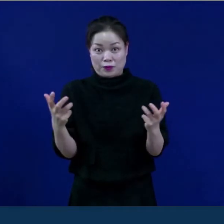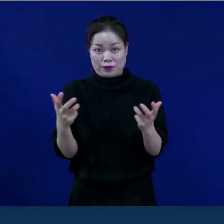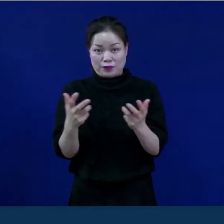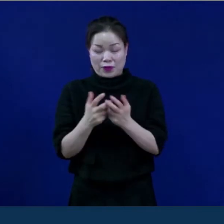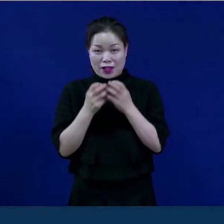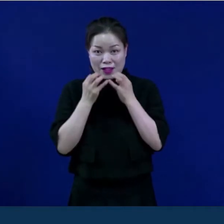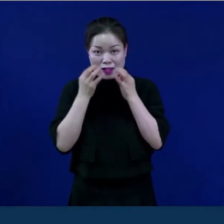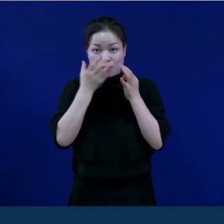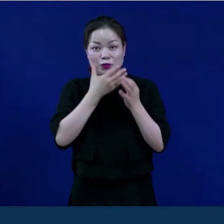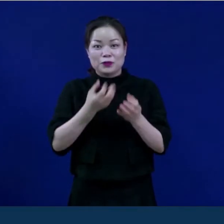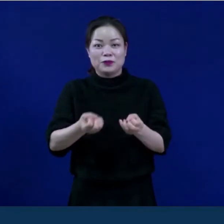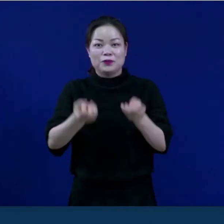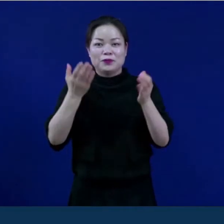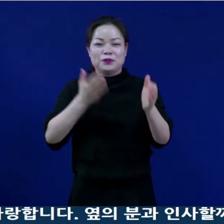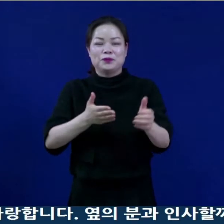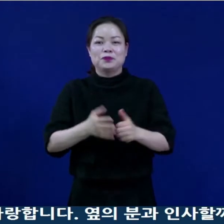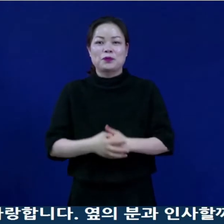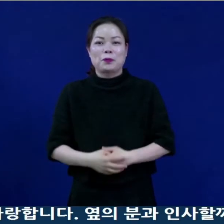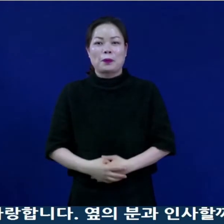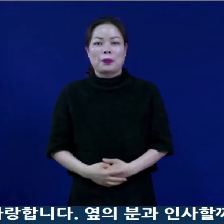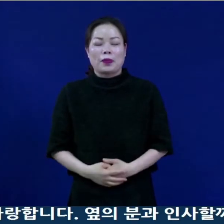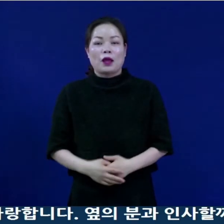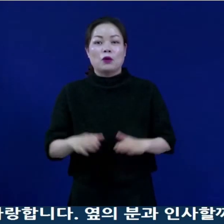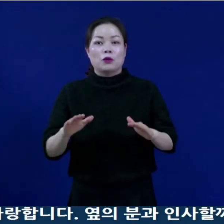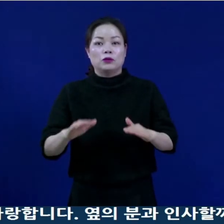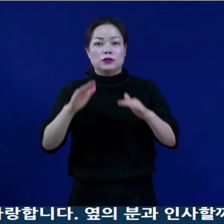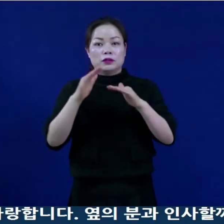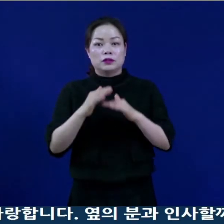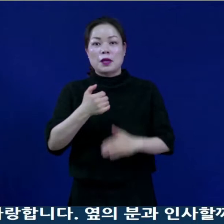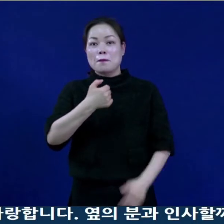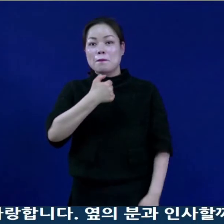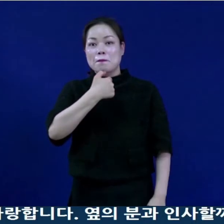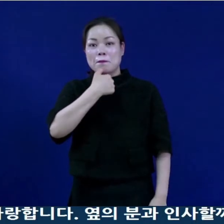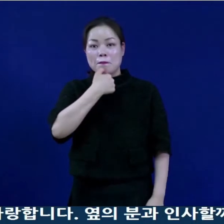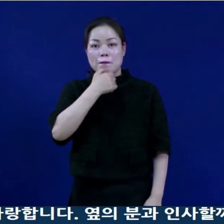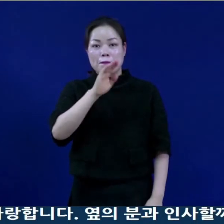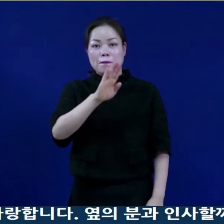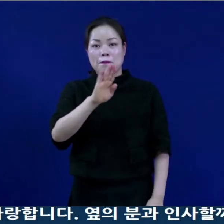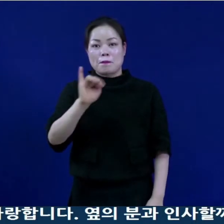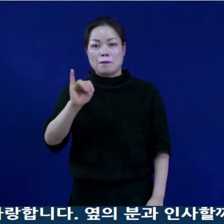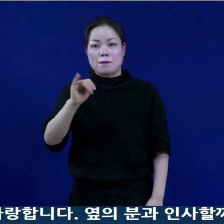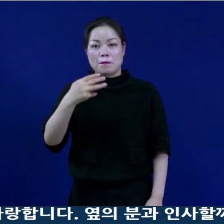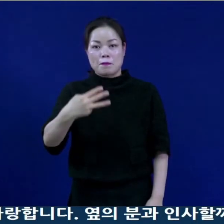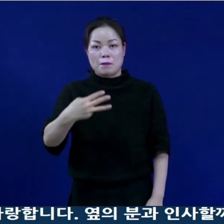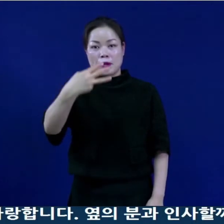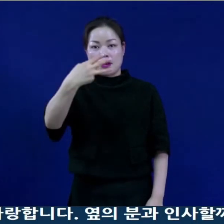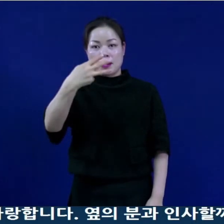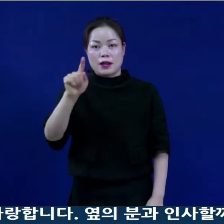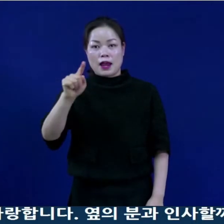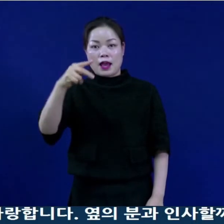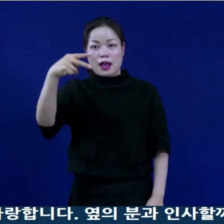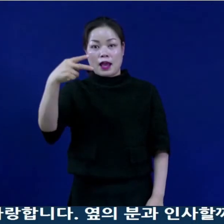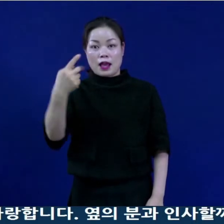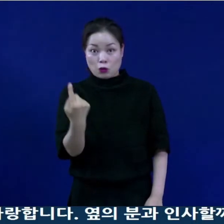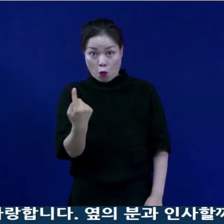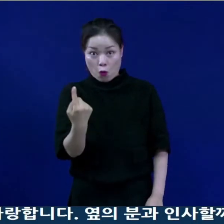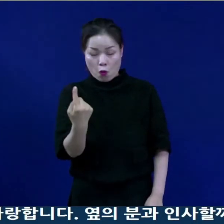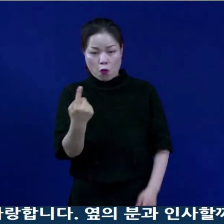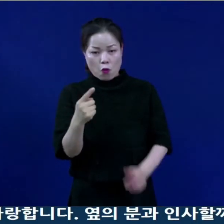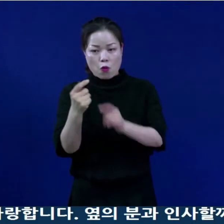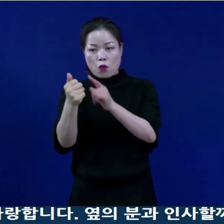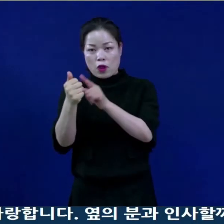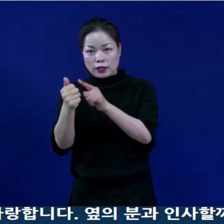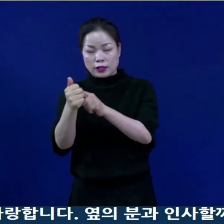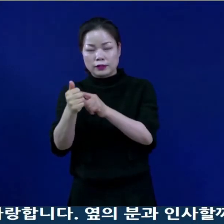간절히 축복합니다. 오늘 본문에 빌라도란 사람이 등장합니다. 여러분, 빌라도에 대해서 우리 잠깐